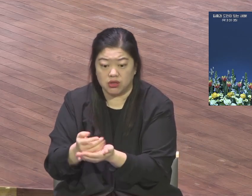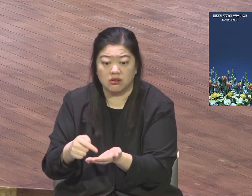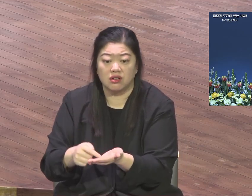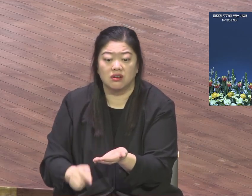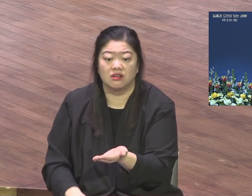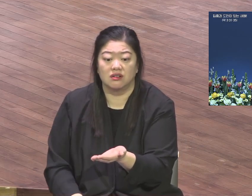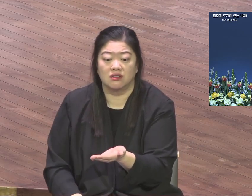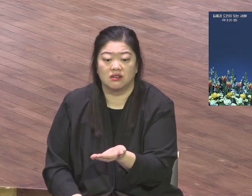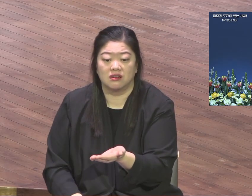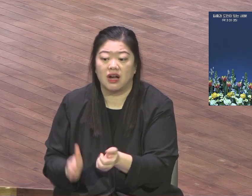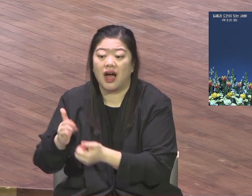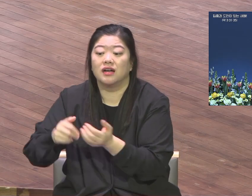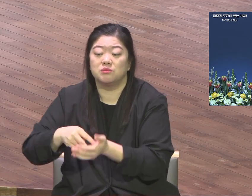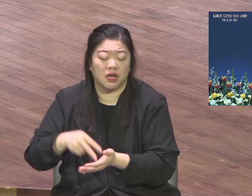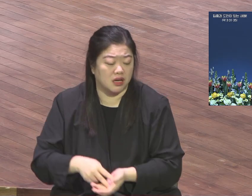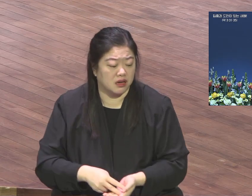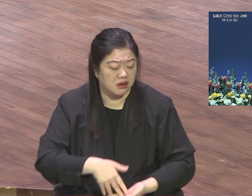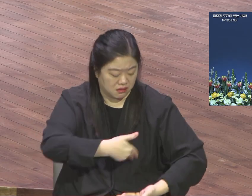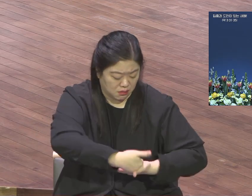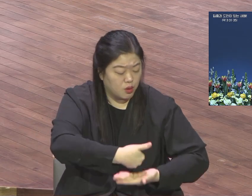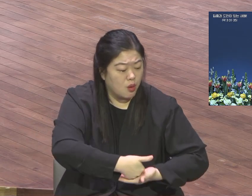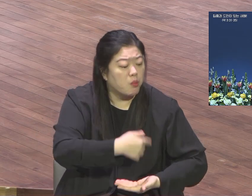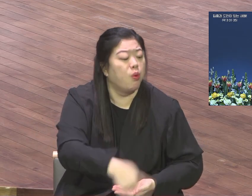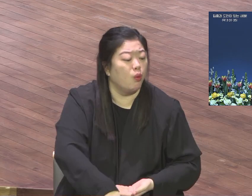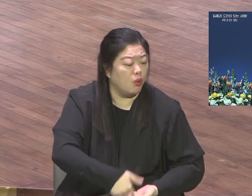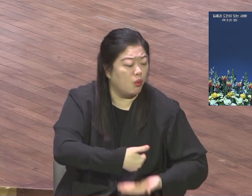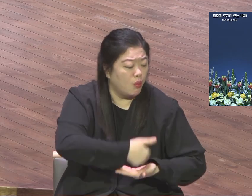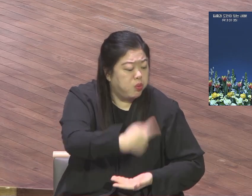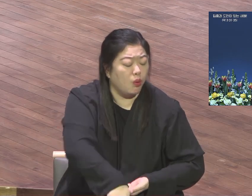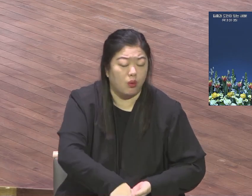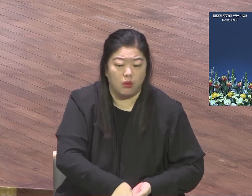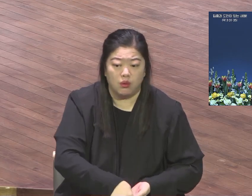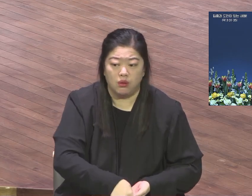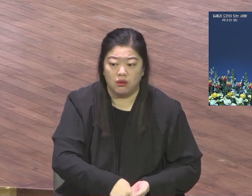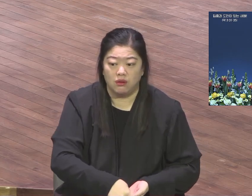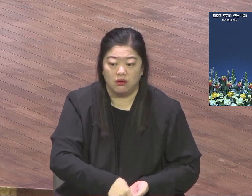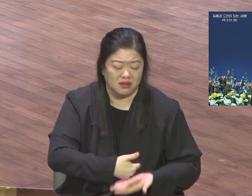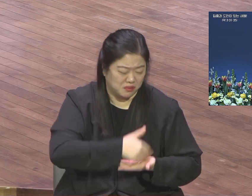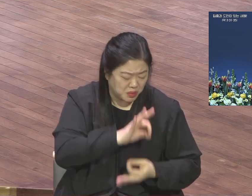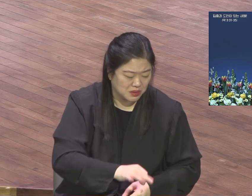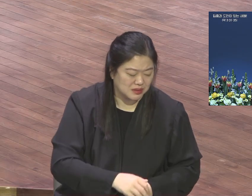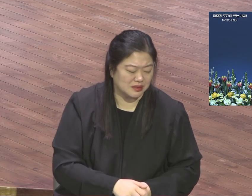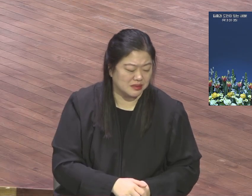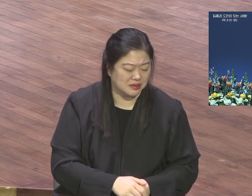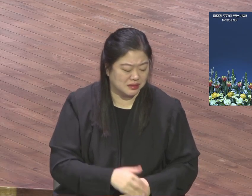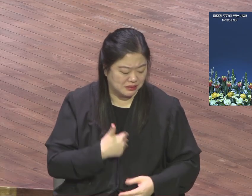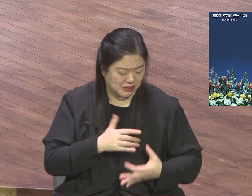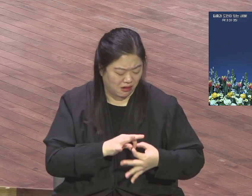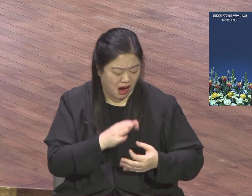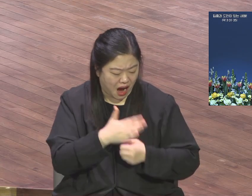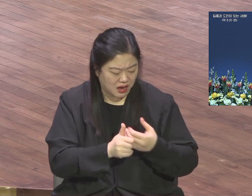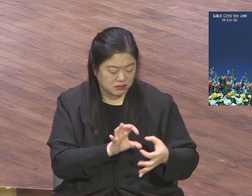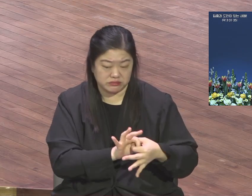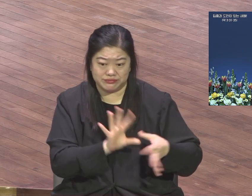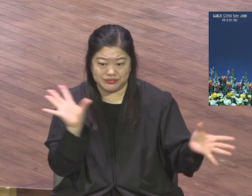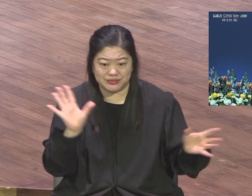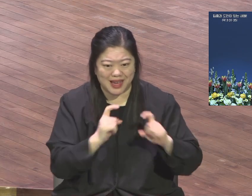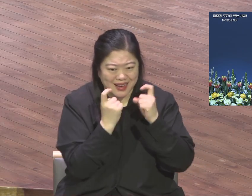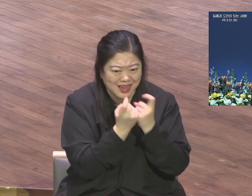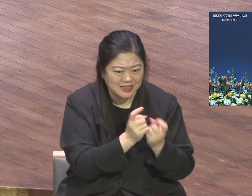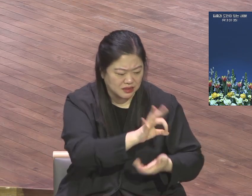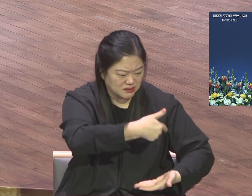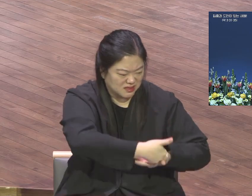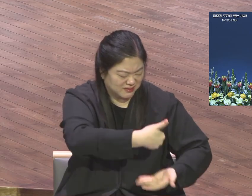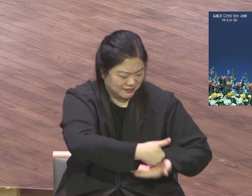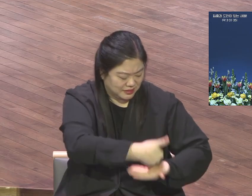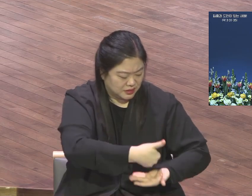뻥이요 뻥. 믿는 사람들이 불신자보다 더 열정이 없어요. 더 열심히 안 해요. 왜 안 하냐. 믿습니다. 뭘 믿었냐.